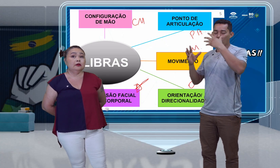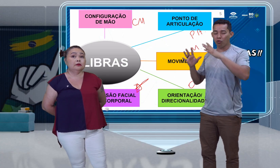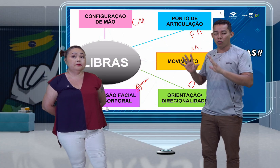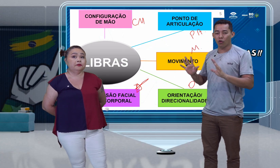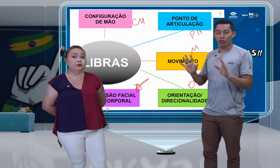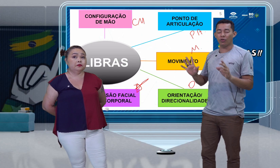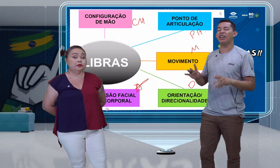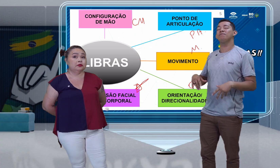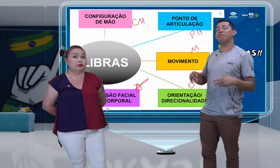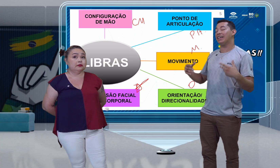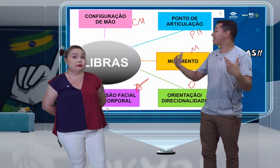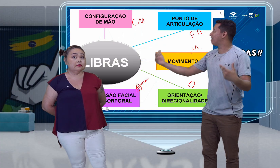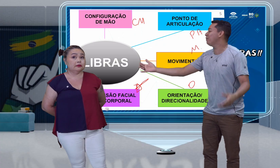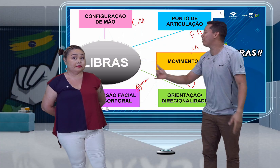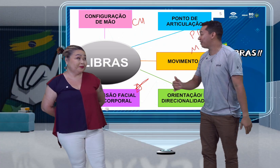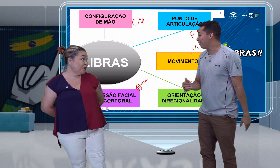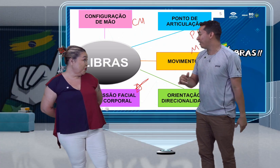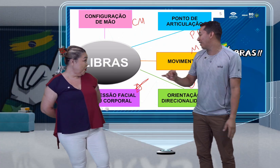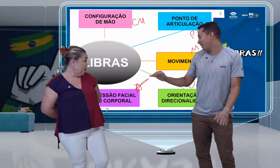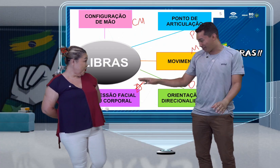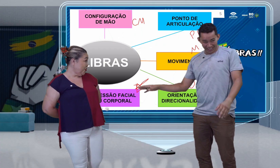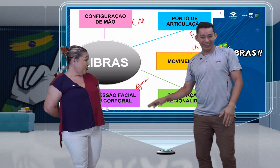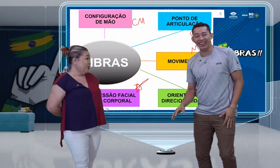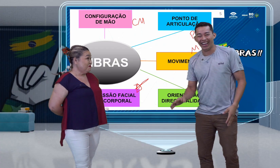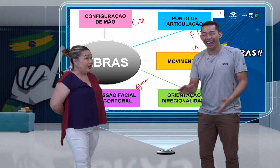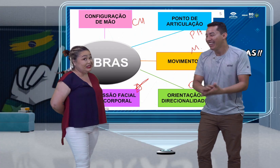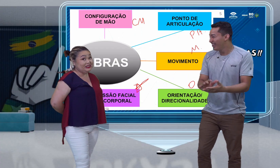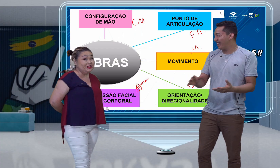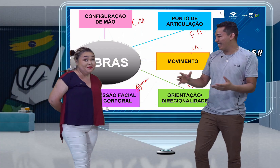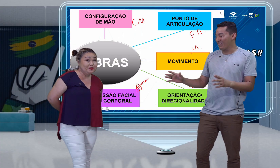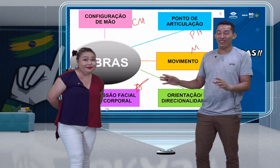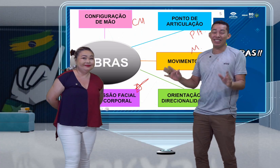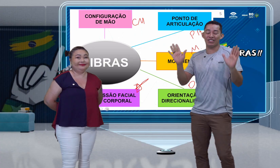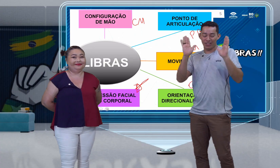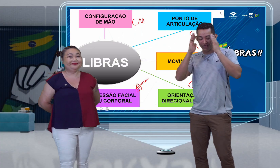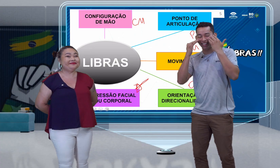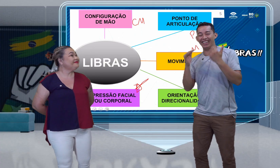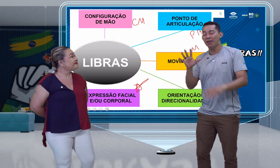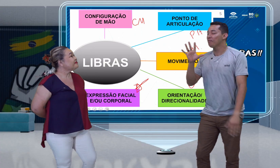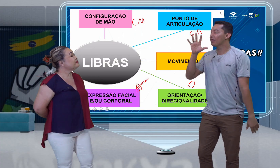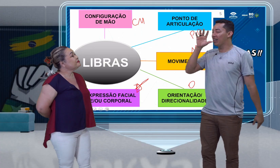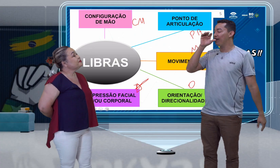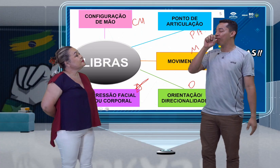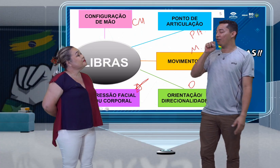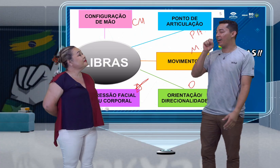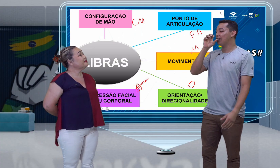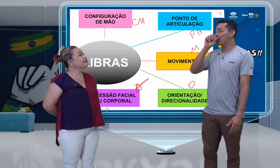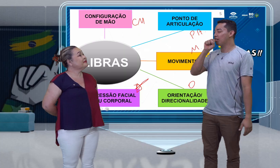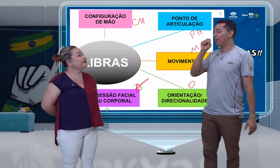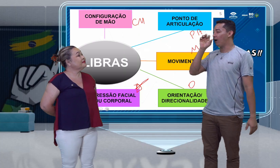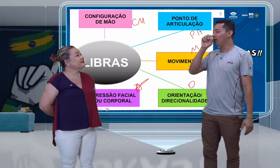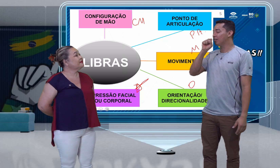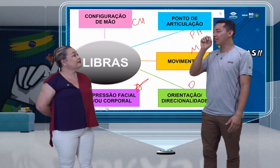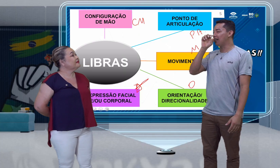Com o rosto impassível, acho tão linda essa palavra, impassível aqui, e fez o sinal de